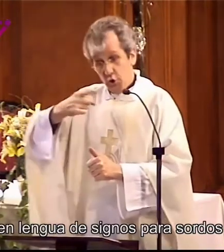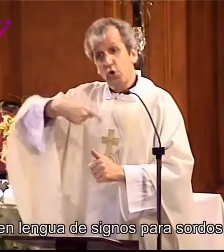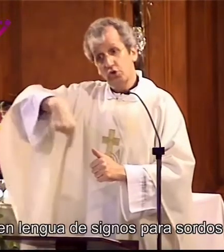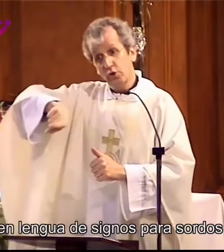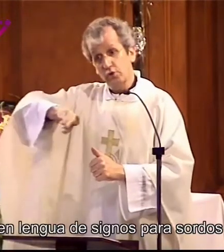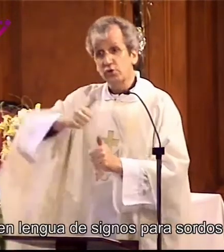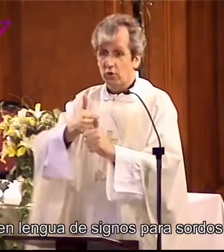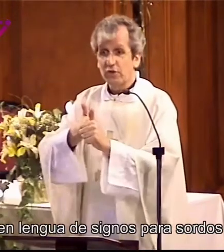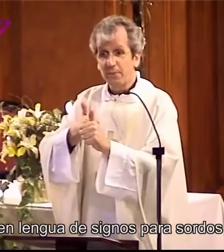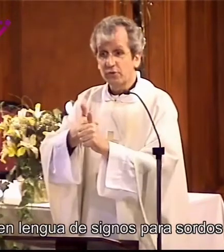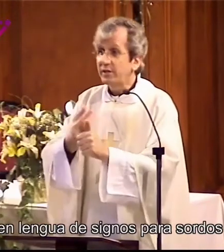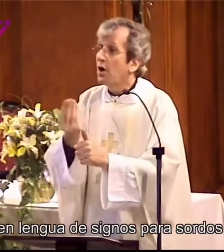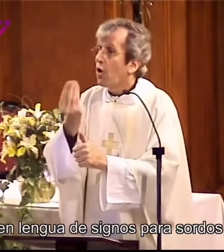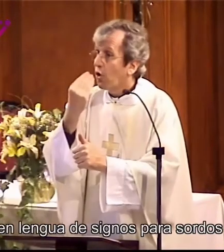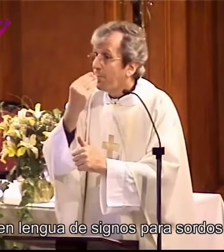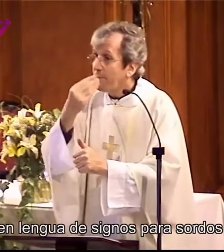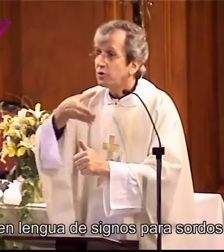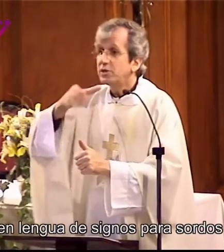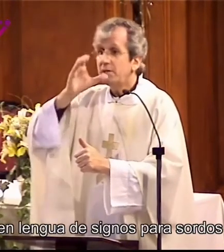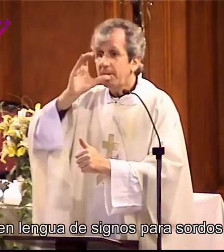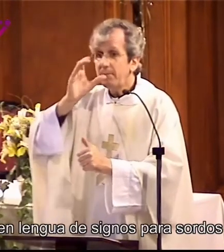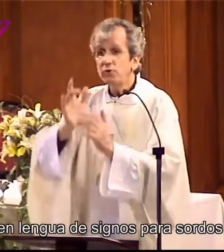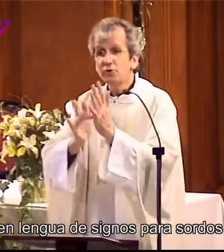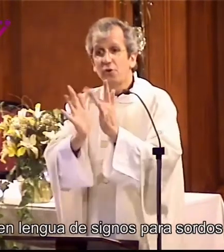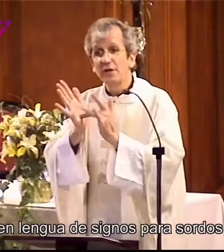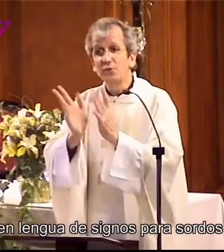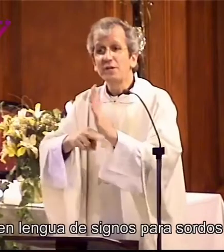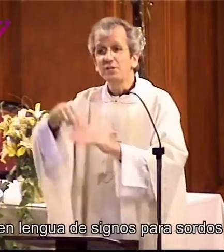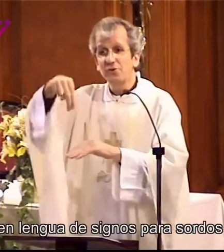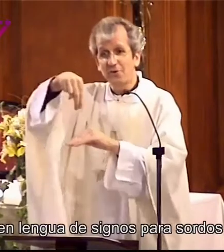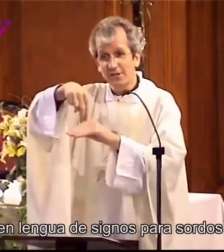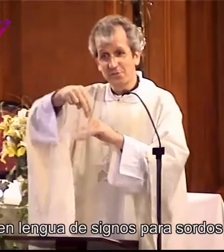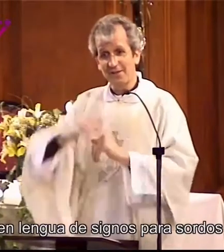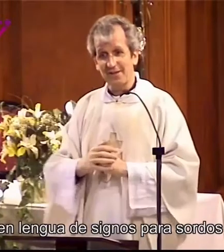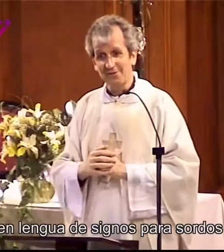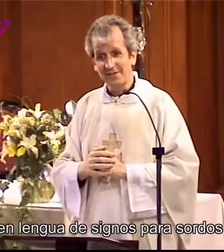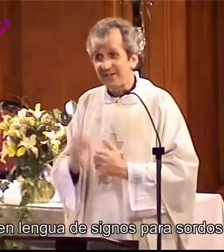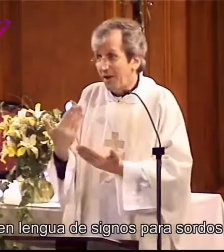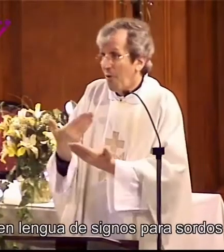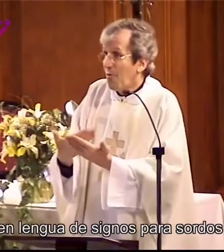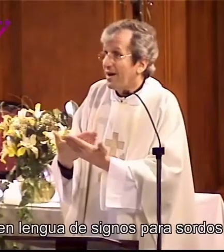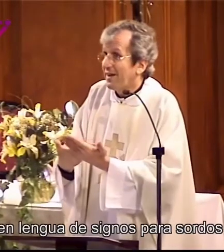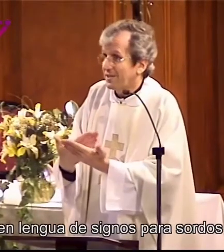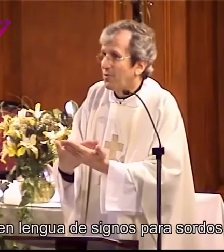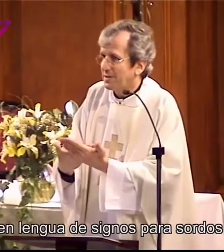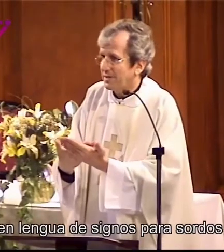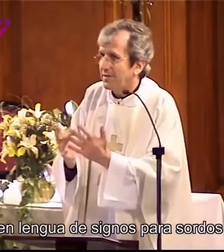nosotros, los apóstoles, comimos y bebimos con Jesucristo resucitado. Es decir, sea una de las muestras, decir,